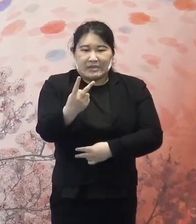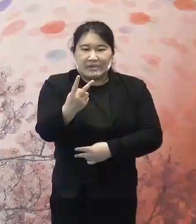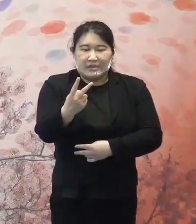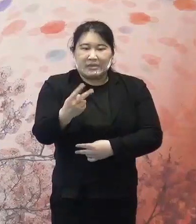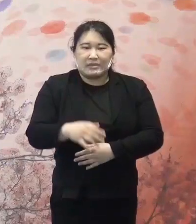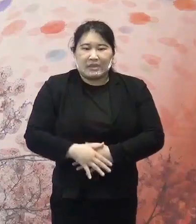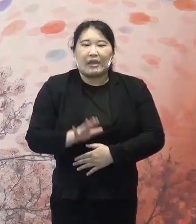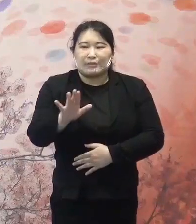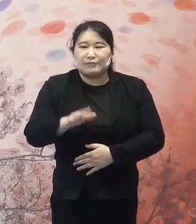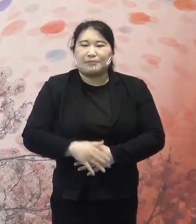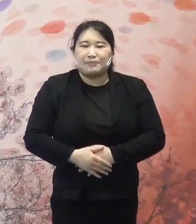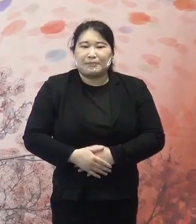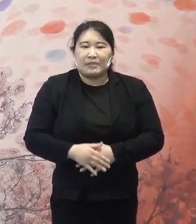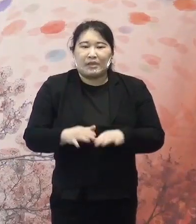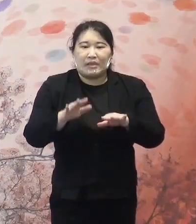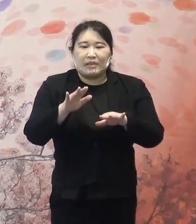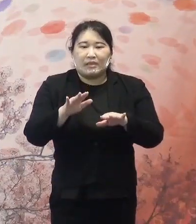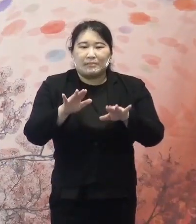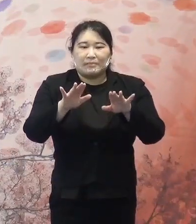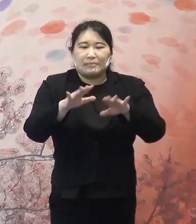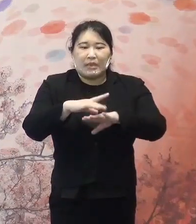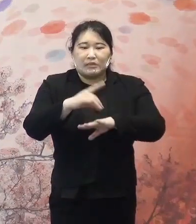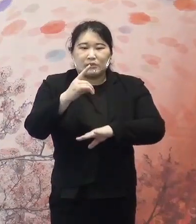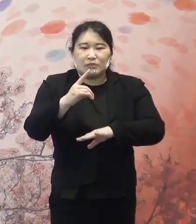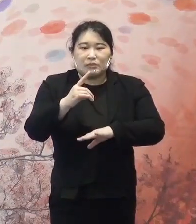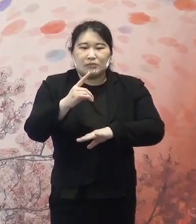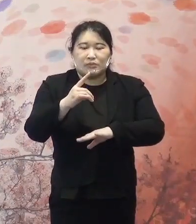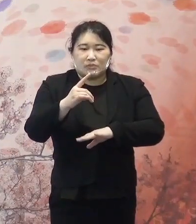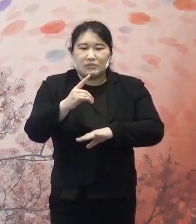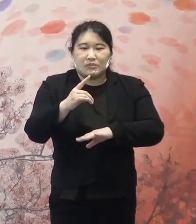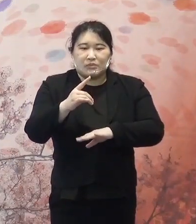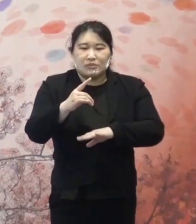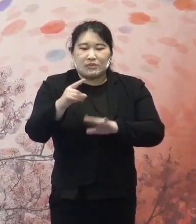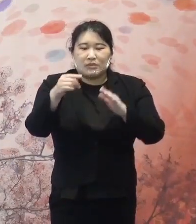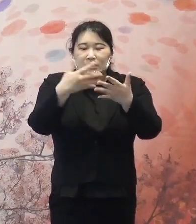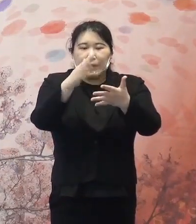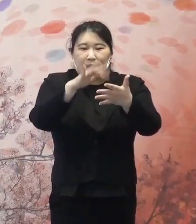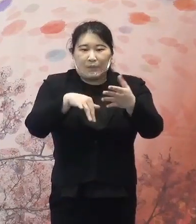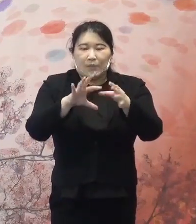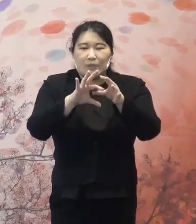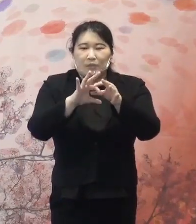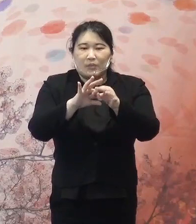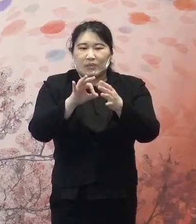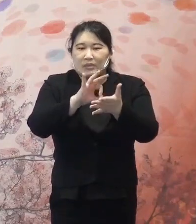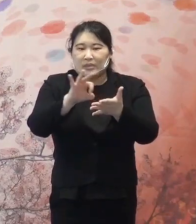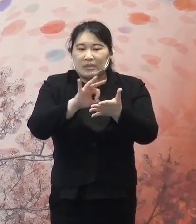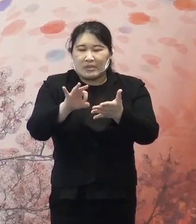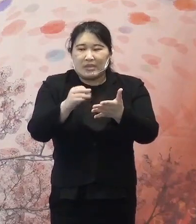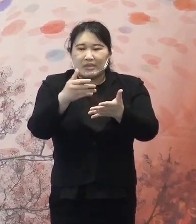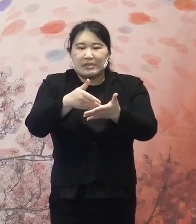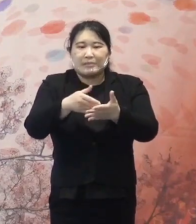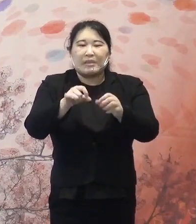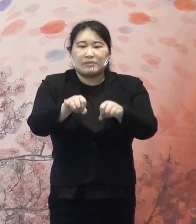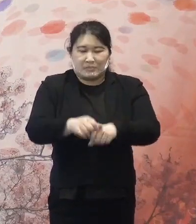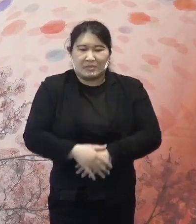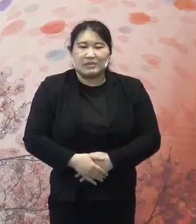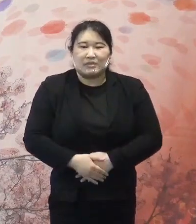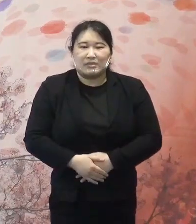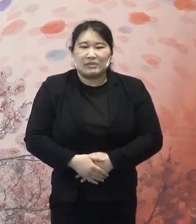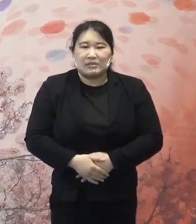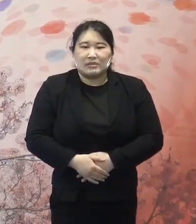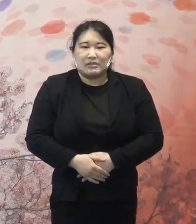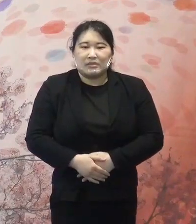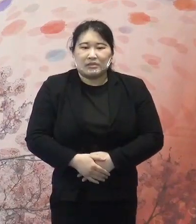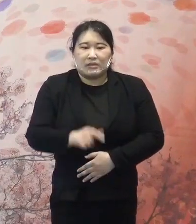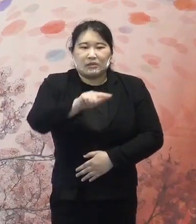図であります。まずは20件の一覧表の方から順次ご報告をしてまいりたいと思います。よろしくお願いします。